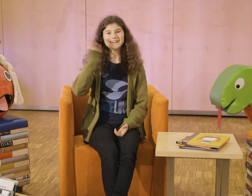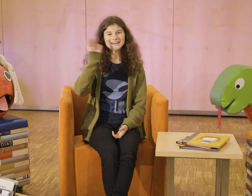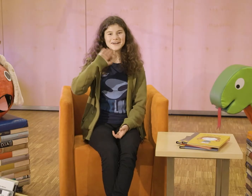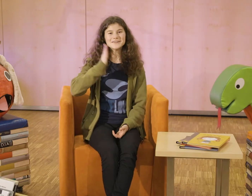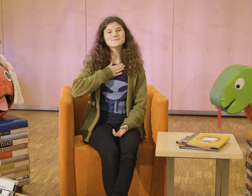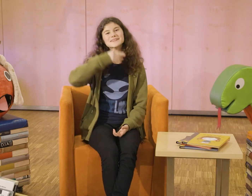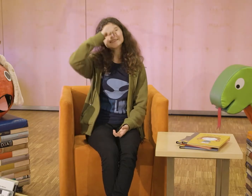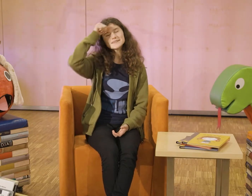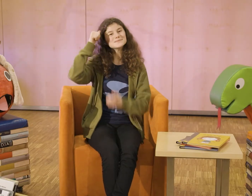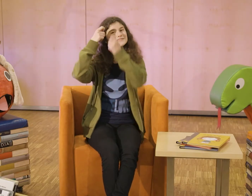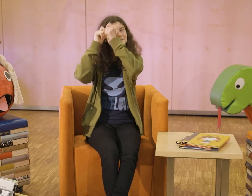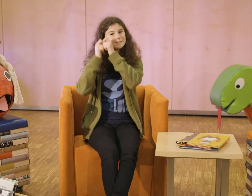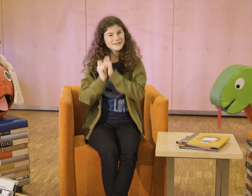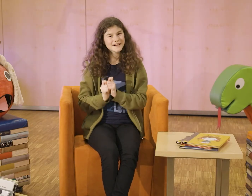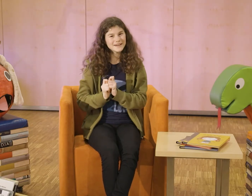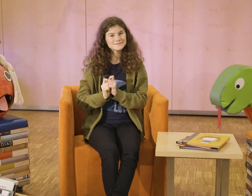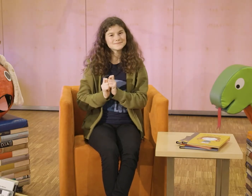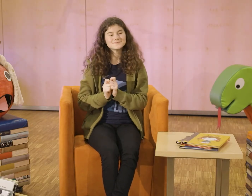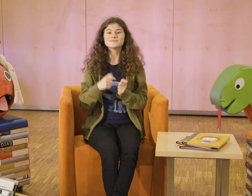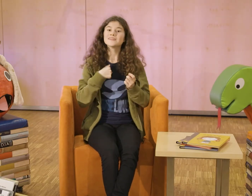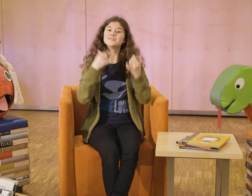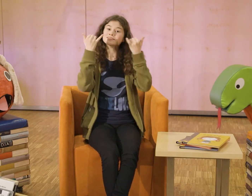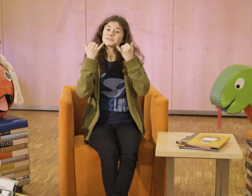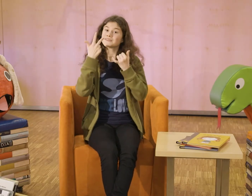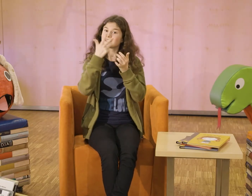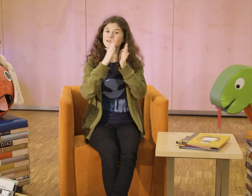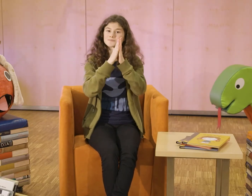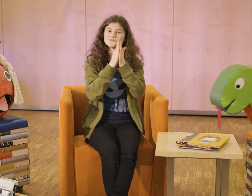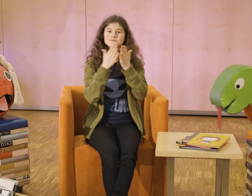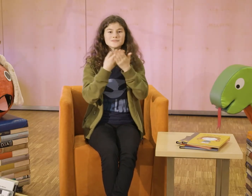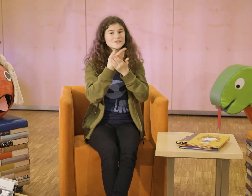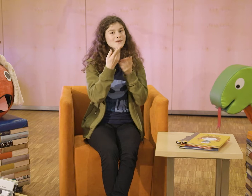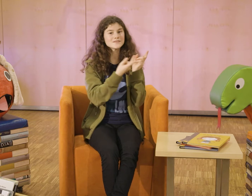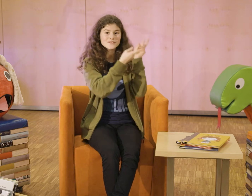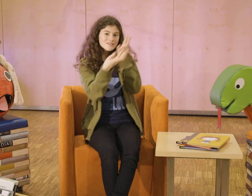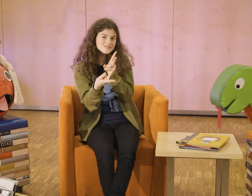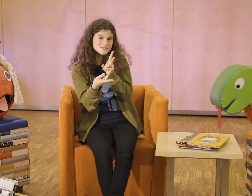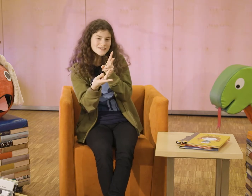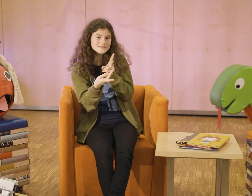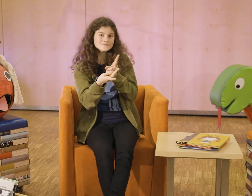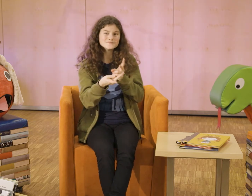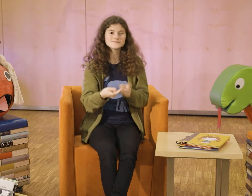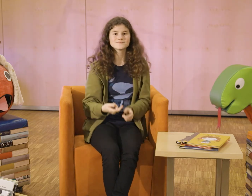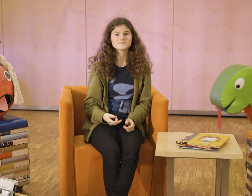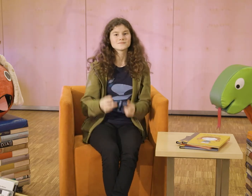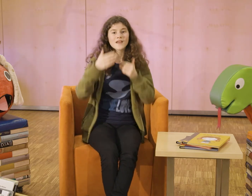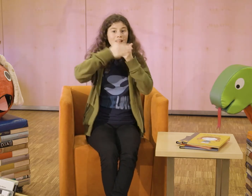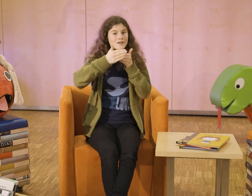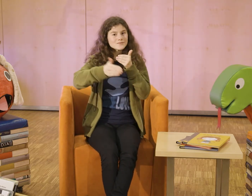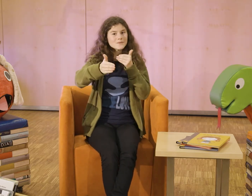hallo mein name ist samira und ich stelle euch neue bücher in unserer bücherei vor wir haben